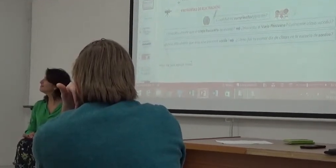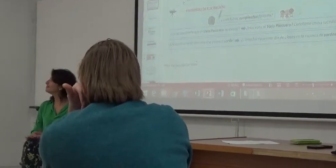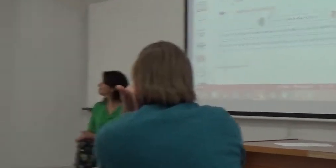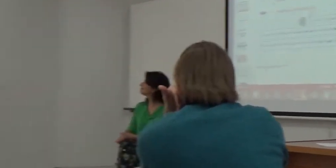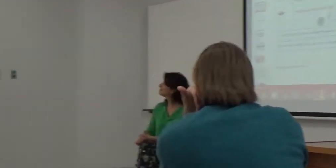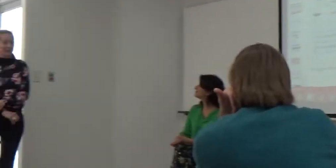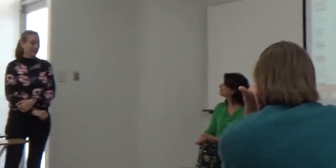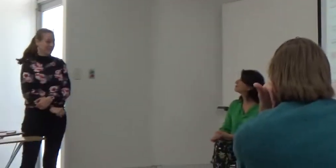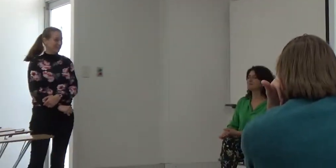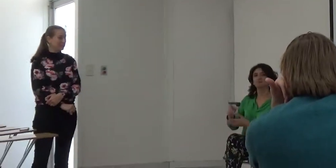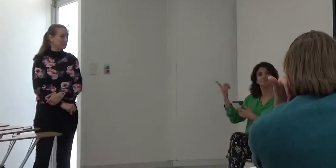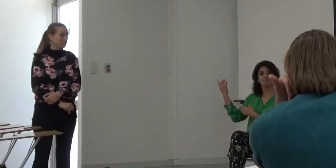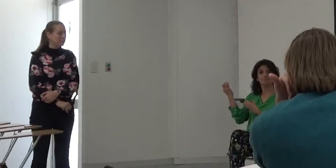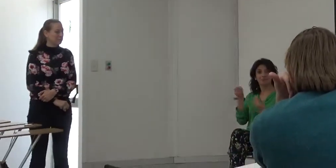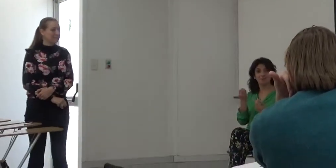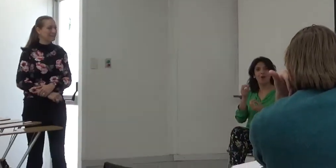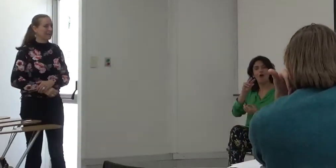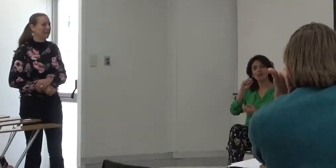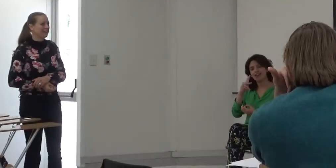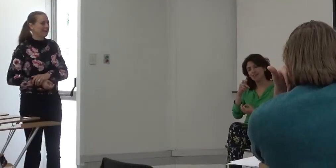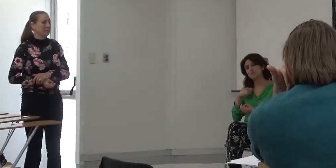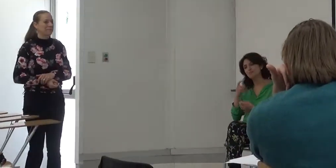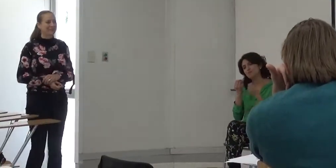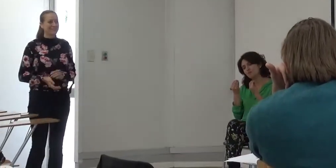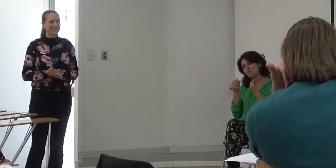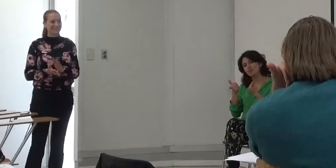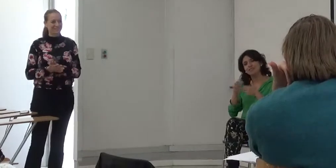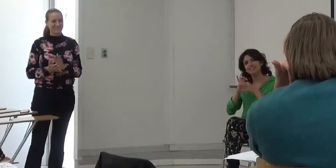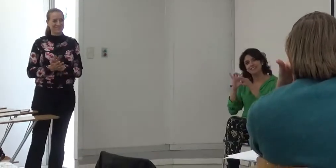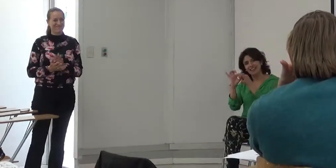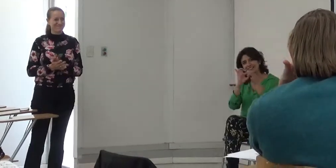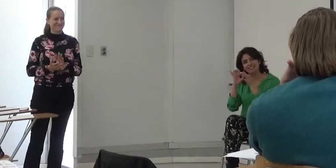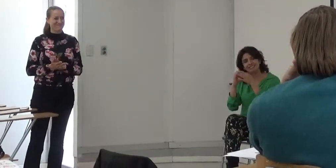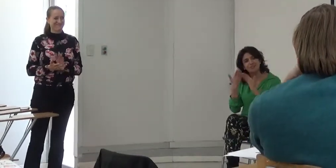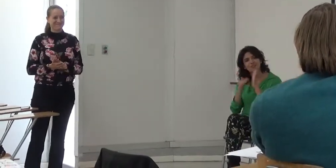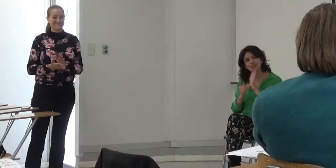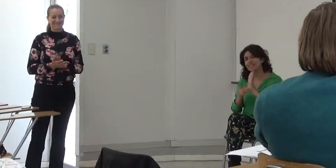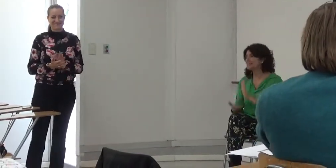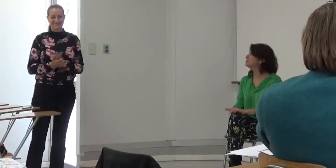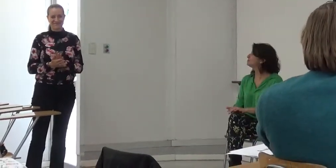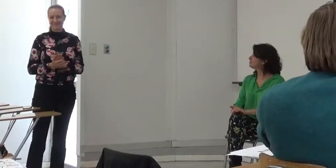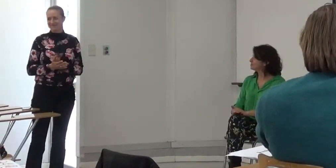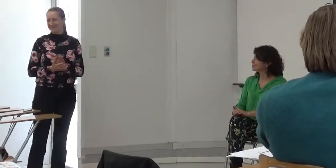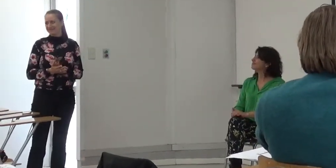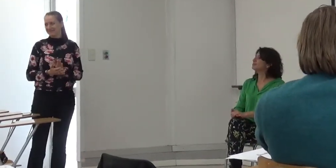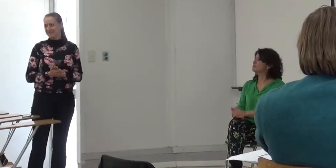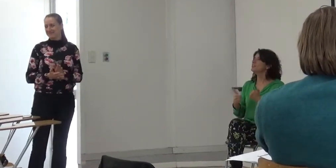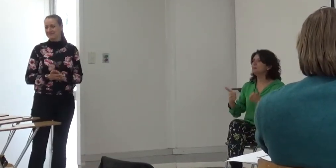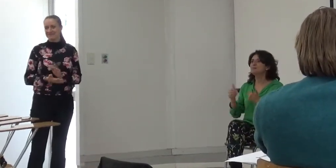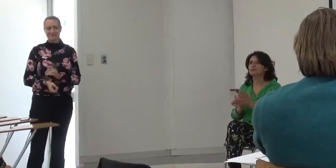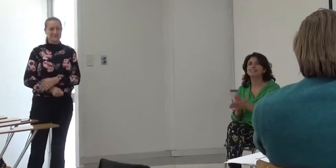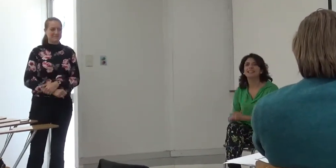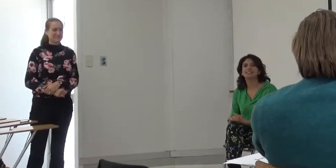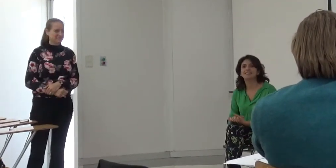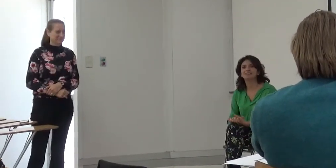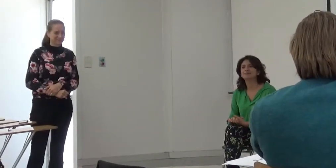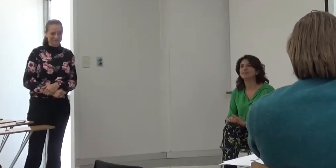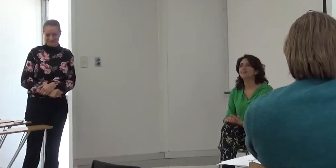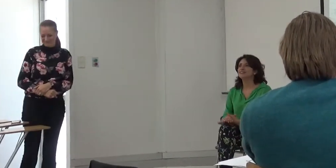Ok, muchas gracias entonces nuevamente a los ponentes. Bravo. Bien.